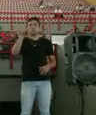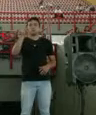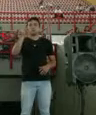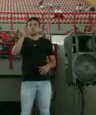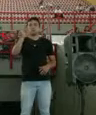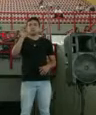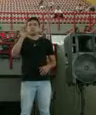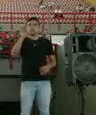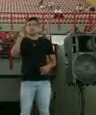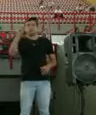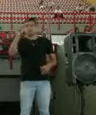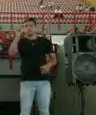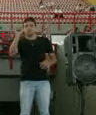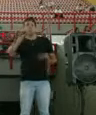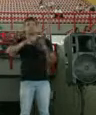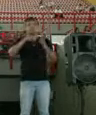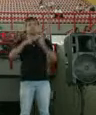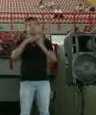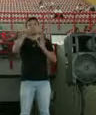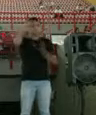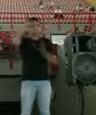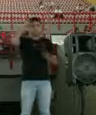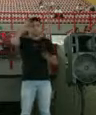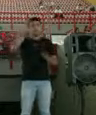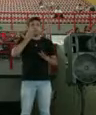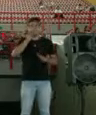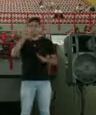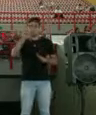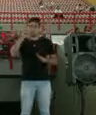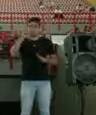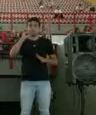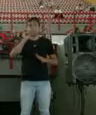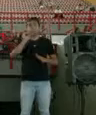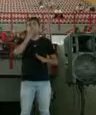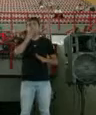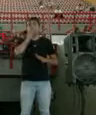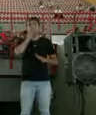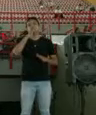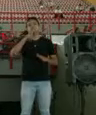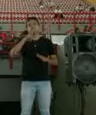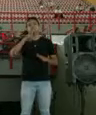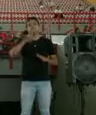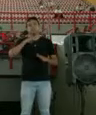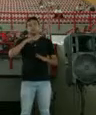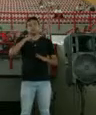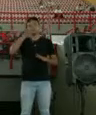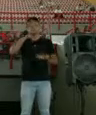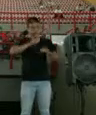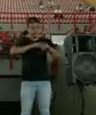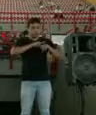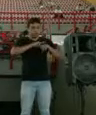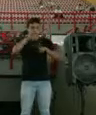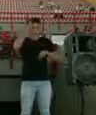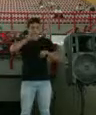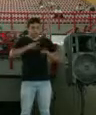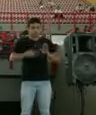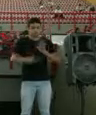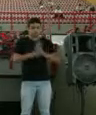urinoterapia. O que é a urinoterapia? Pessoas que defendem que beber a própria urina